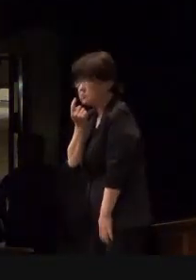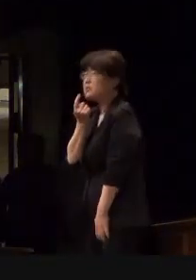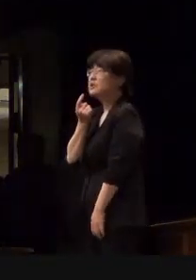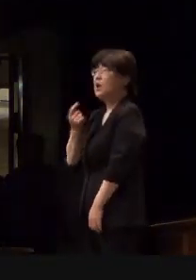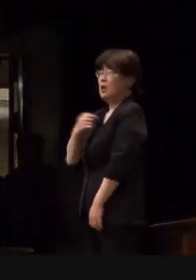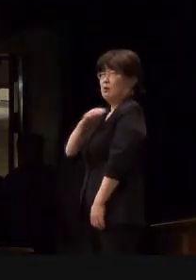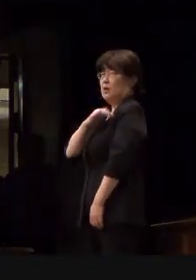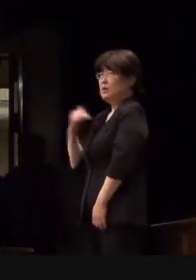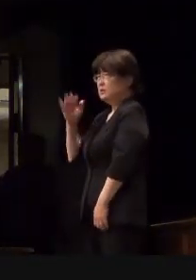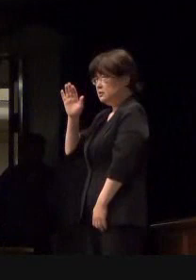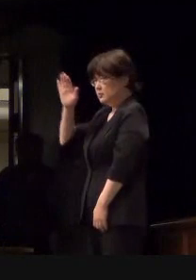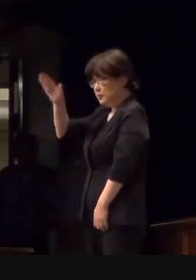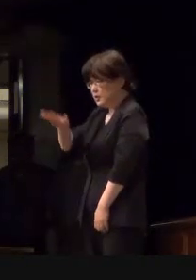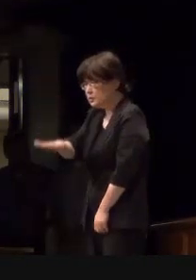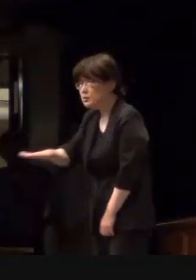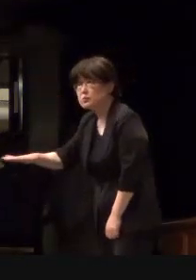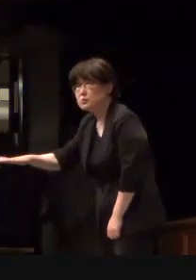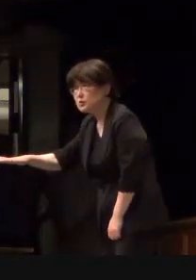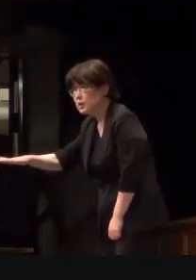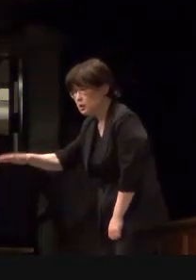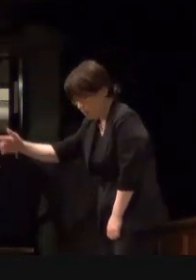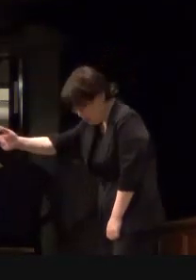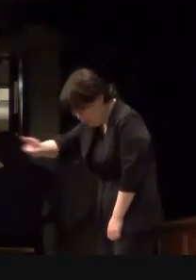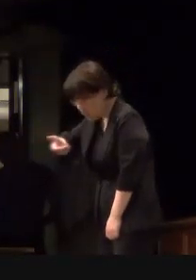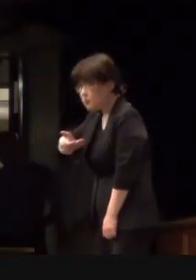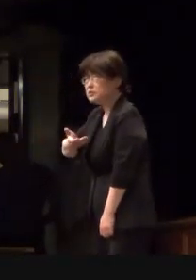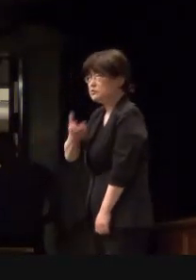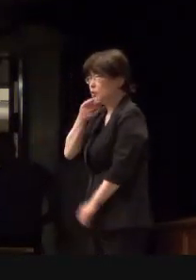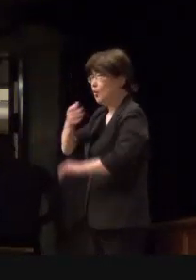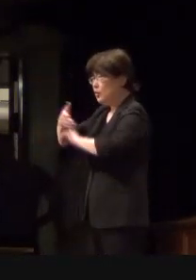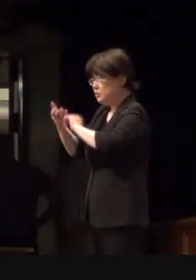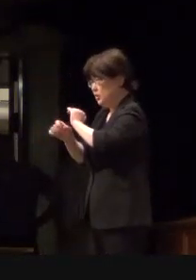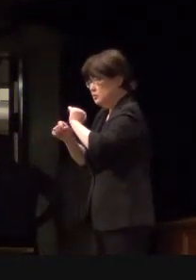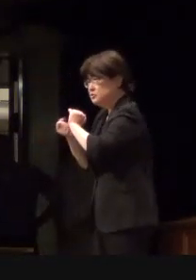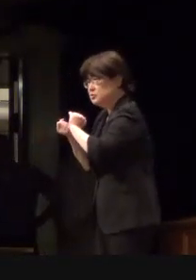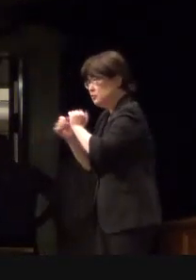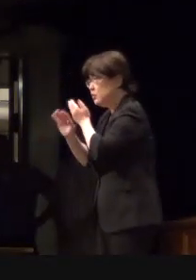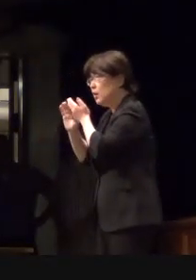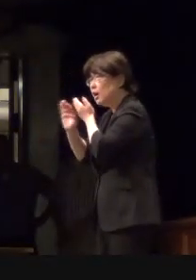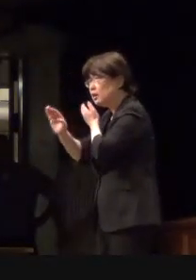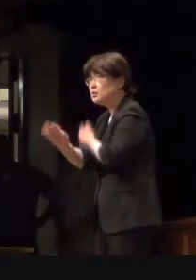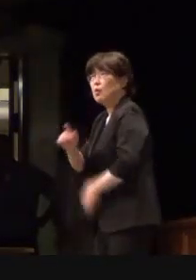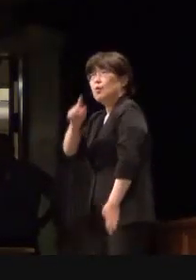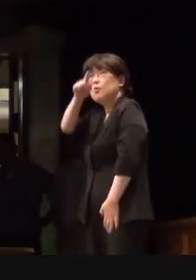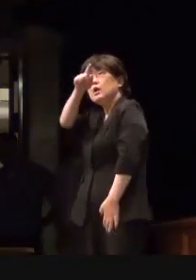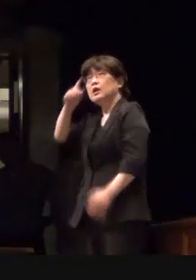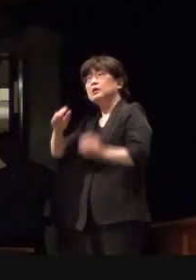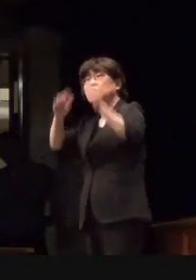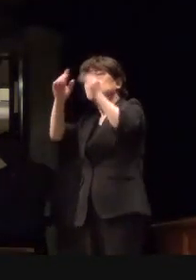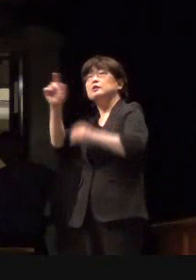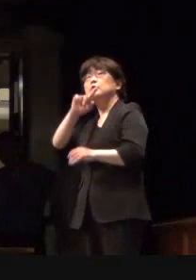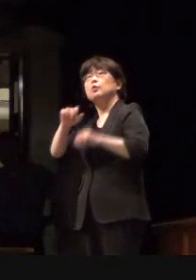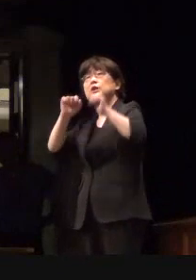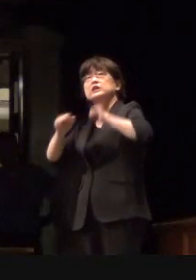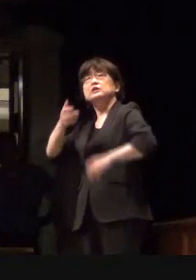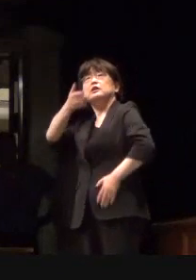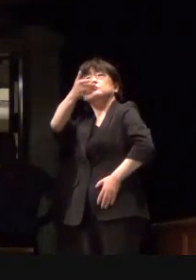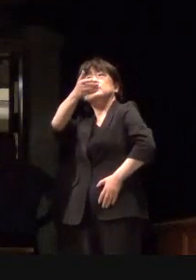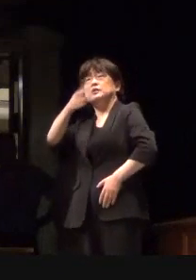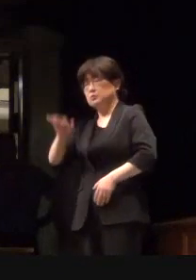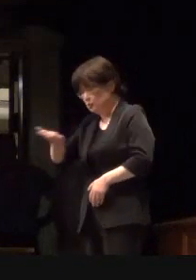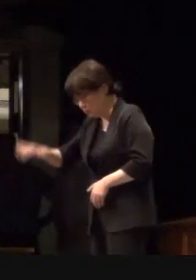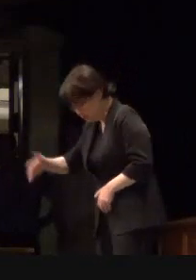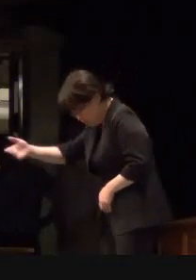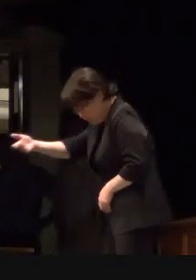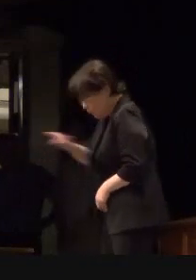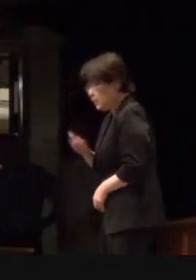私たちは未来の子どもたちから問われるのです。福島の事故が起きた以降お前たちはどうやって生きたかと私は必ず問